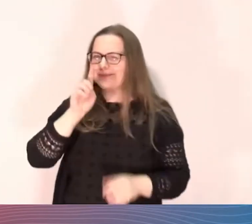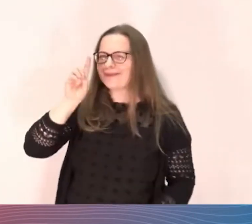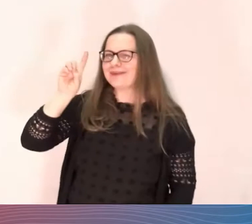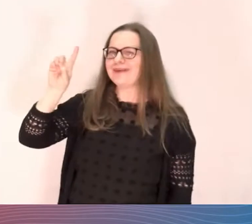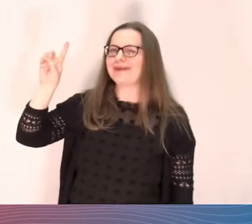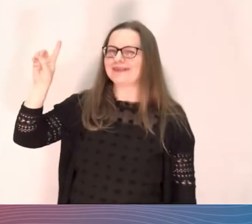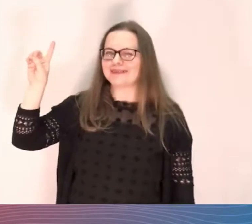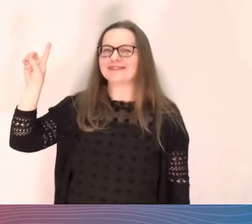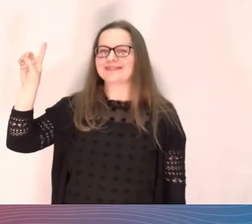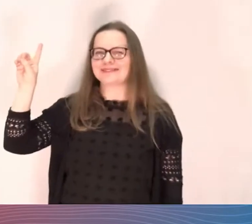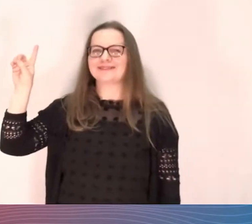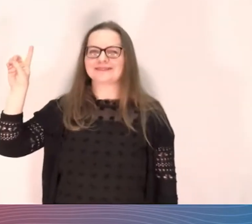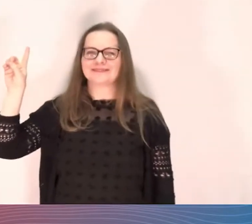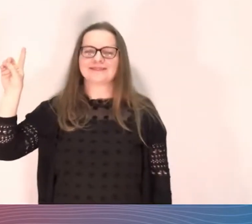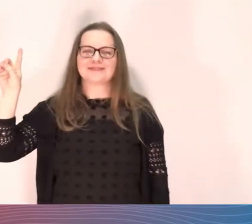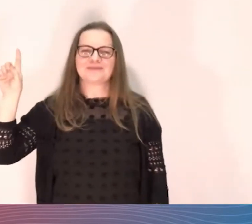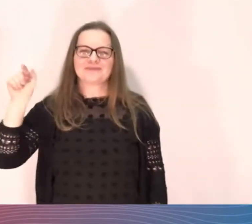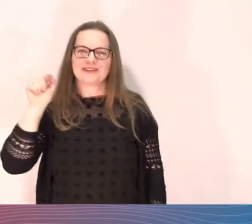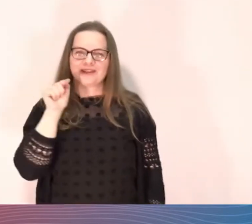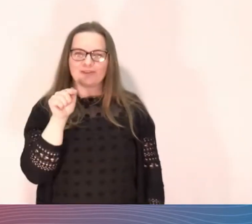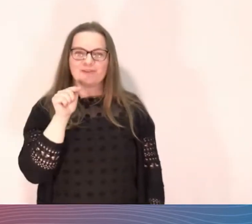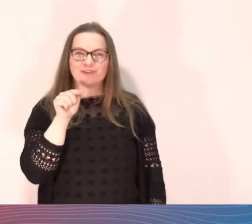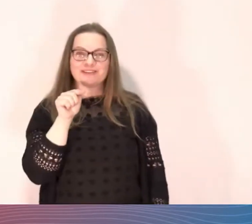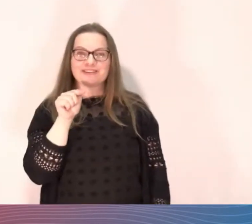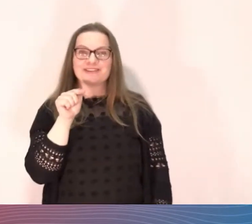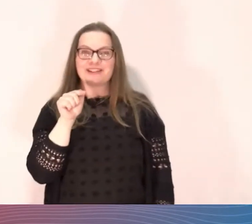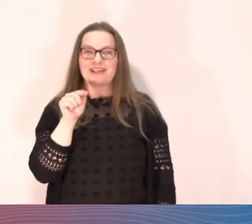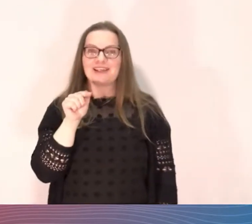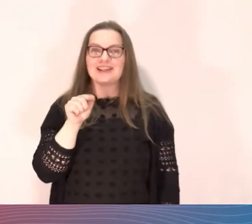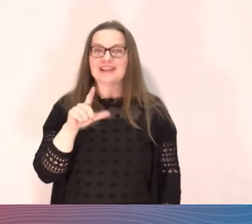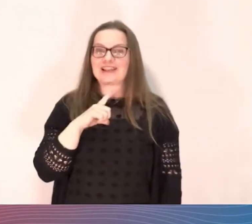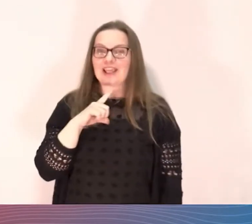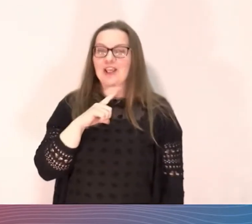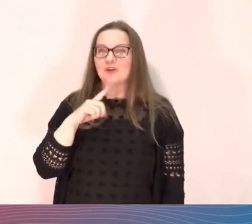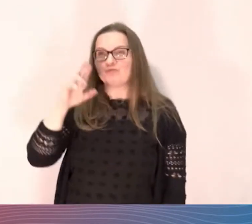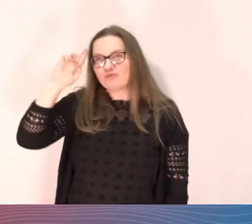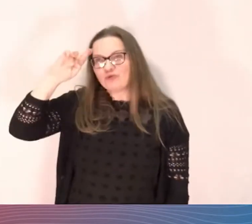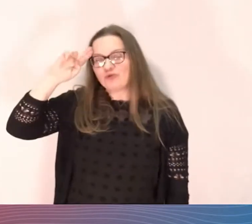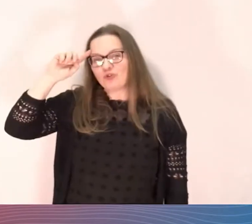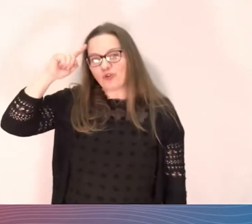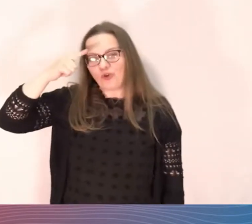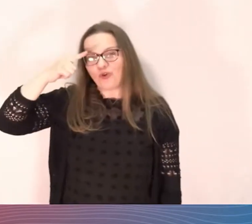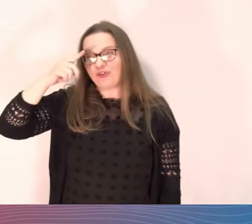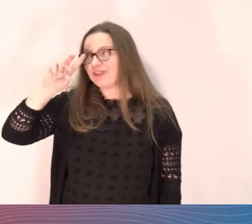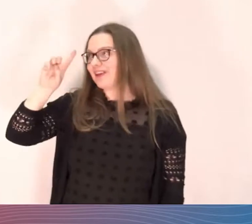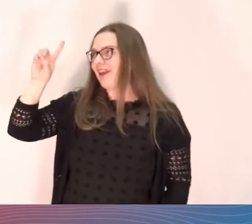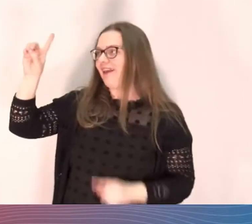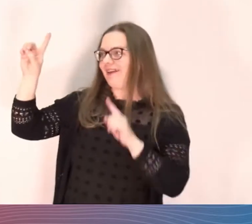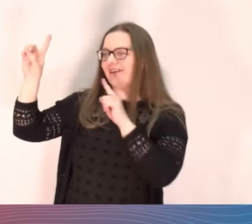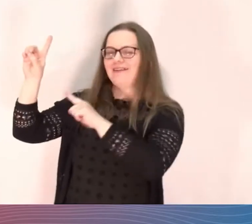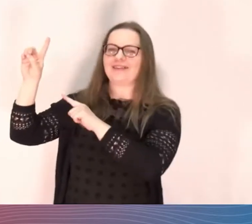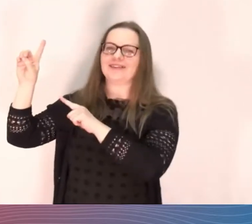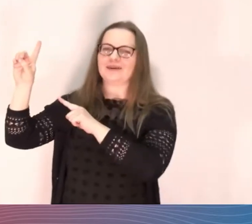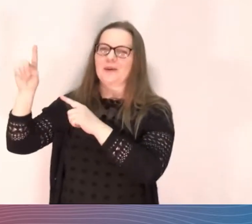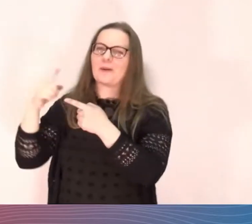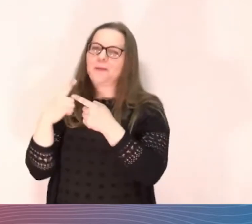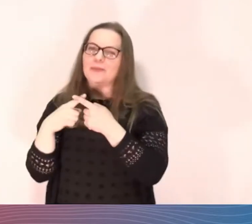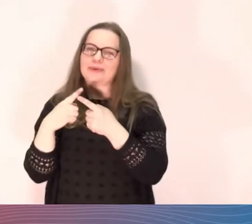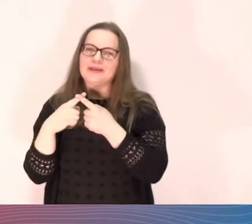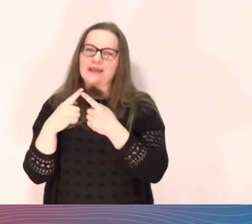Você sequer é de você mesmo. Deus comprou a sua igreja com o próprio sangue.